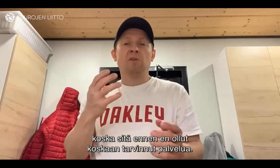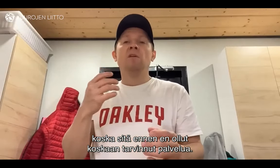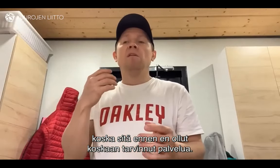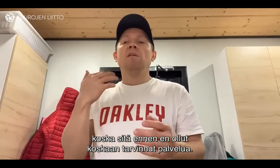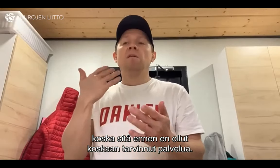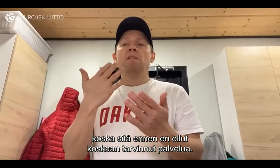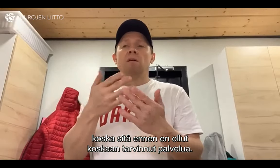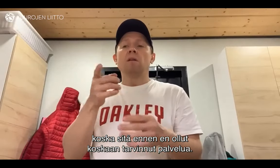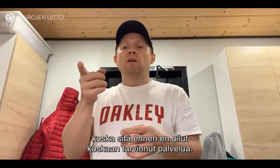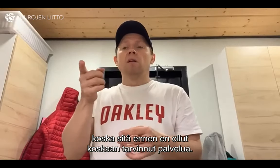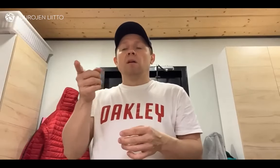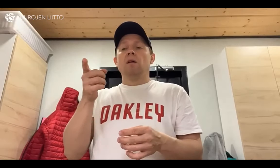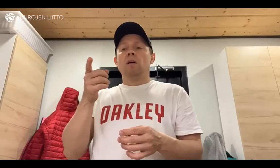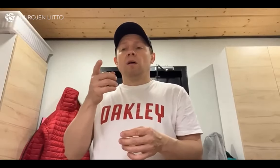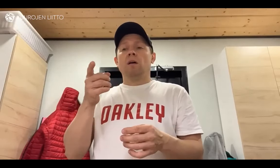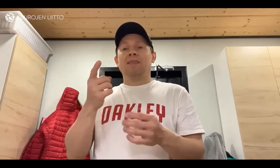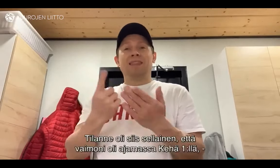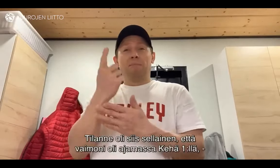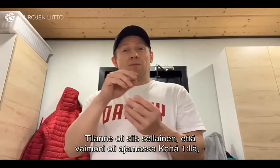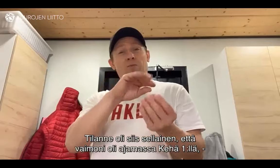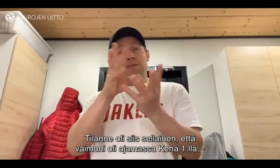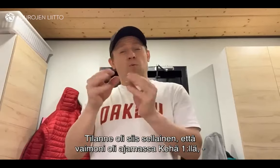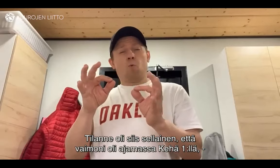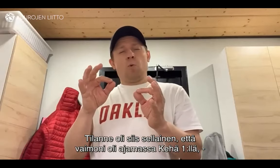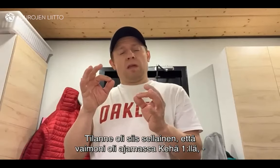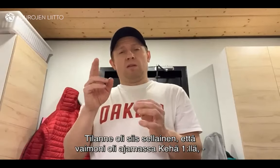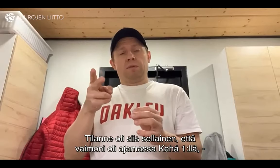Koska sitä ennen en ollut koskaan tarvinnut palvelua.